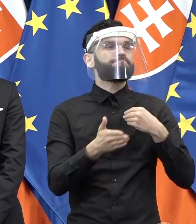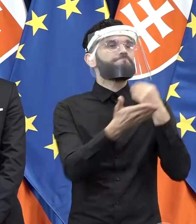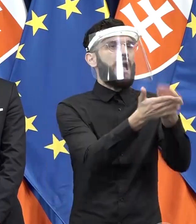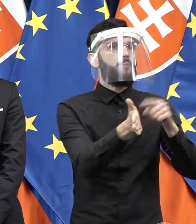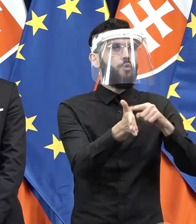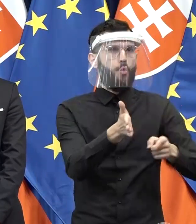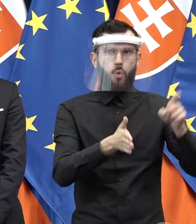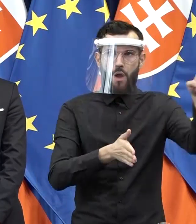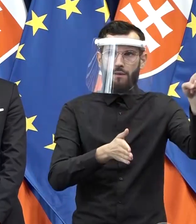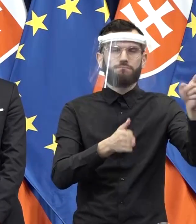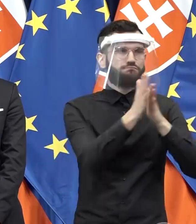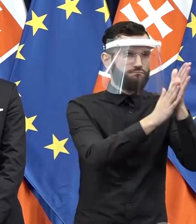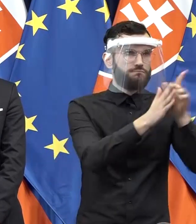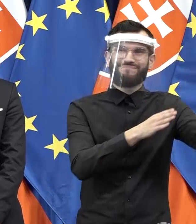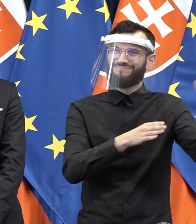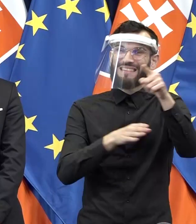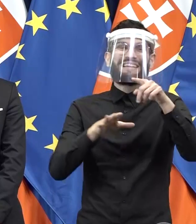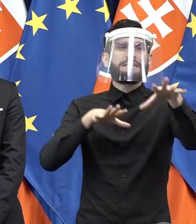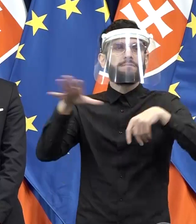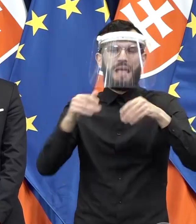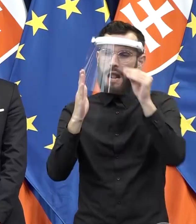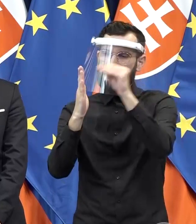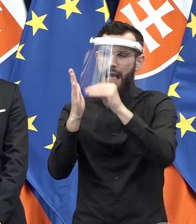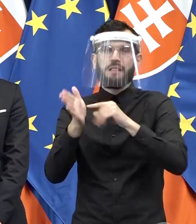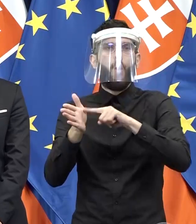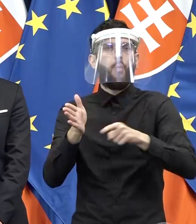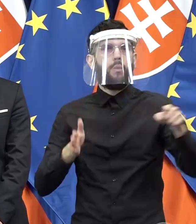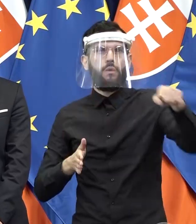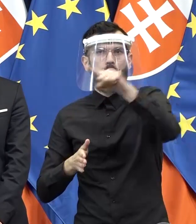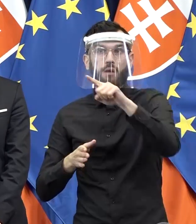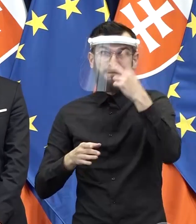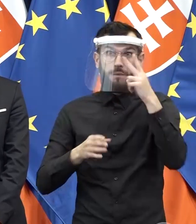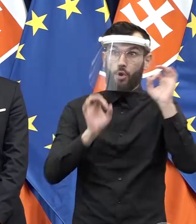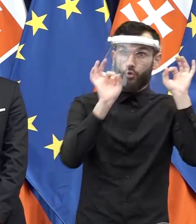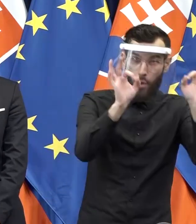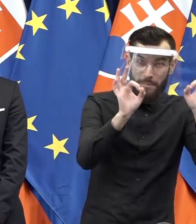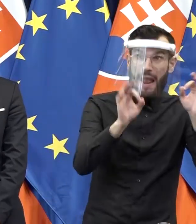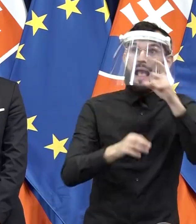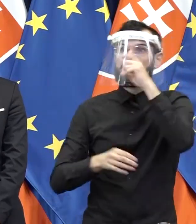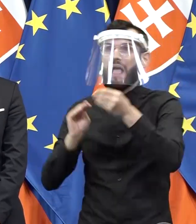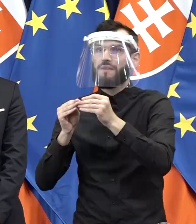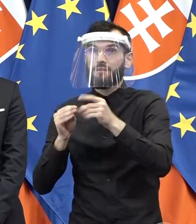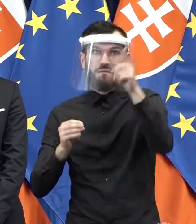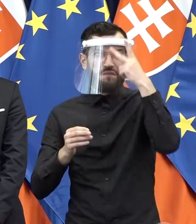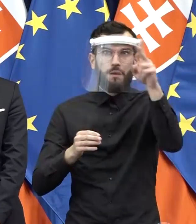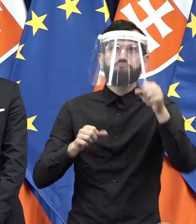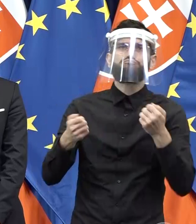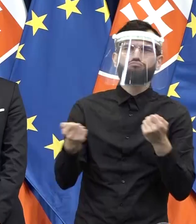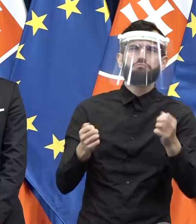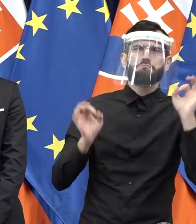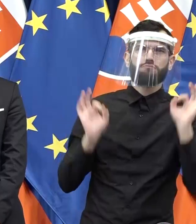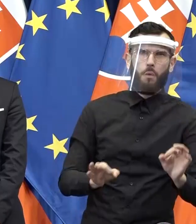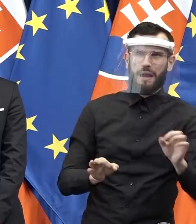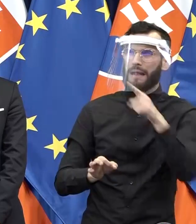zaukolovali úlohou zhromaždiť tieto informácie a všetky tie príklady dobrej aj zlej praxe. Čiže vybrali sme krajiny, kde to zvládajú, aj